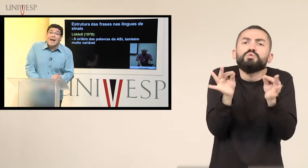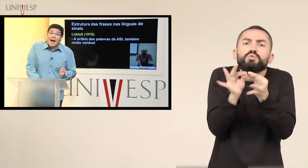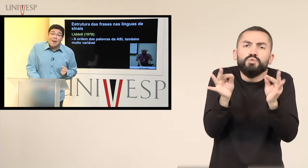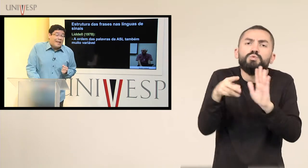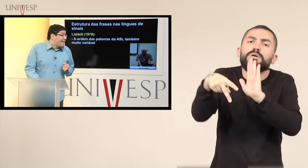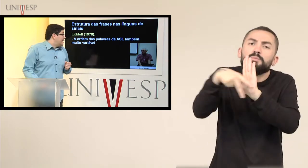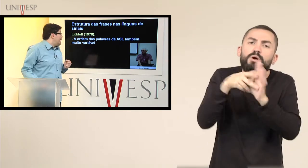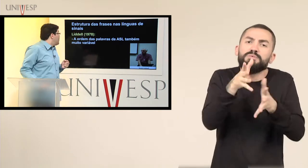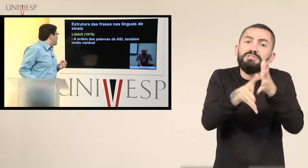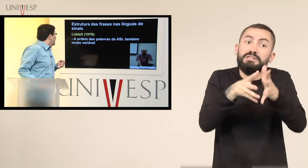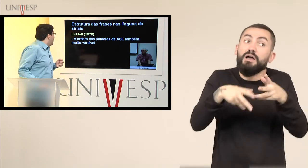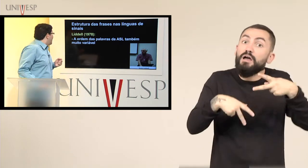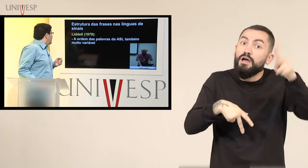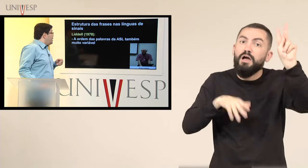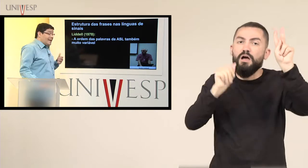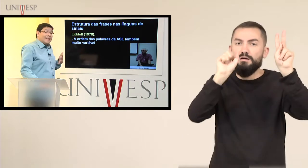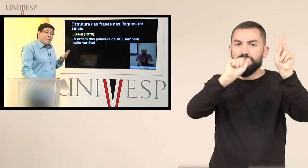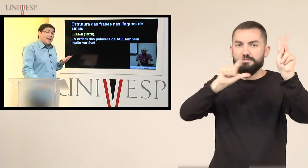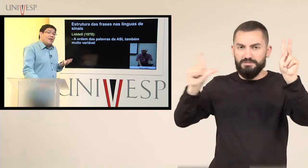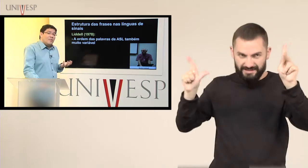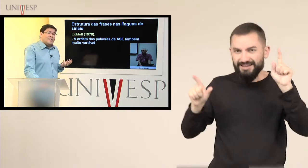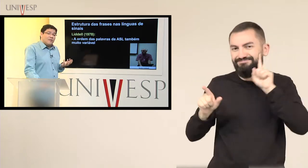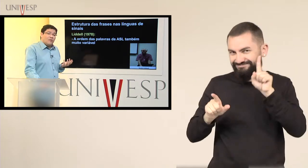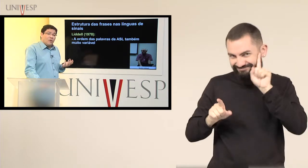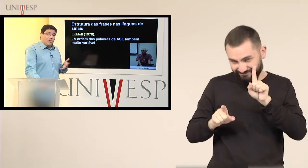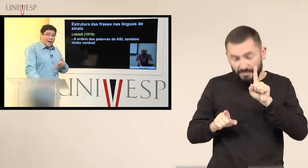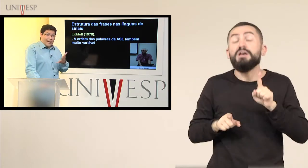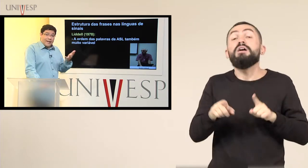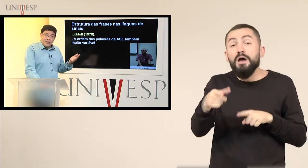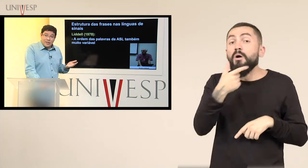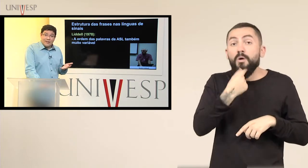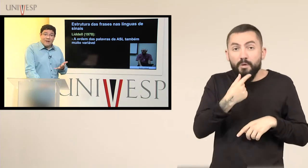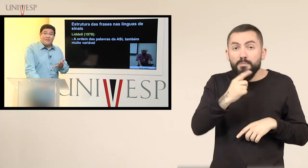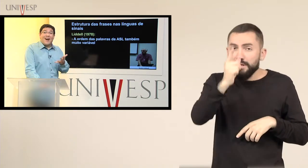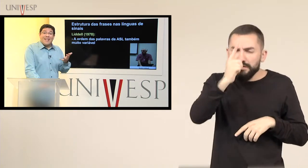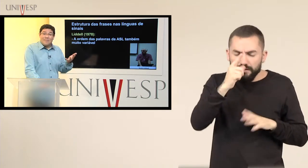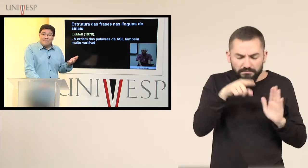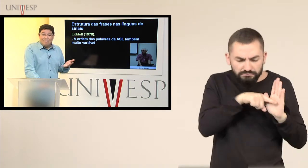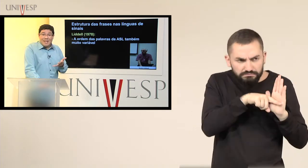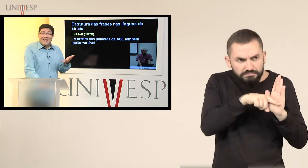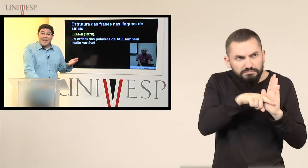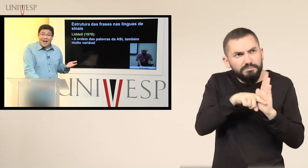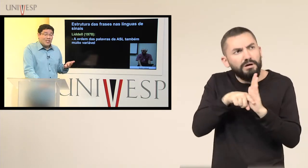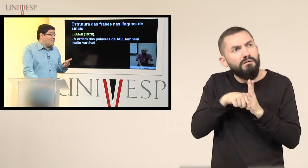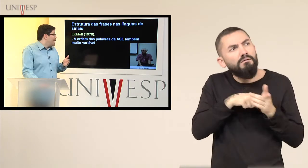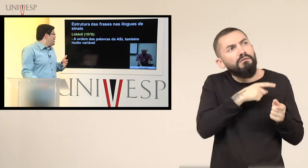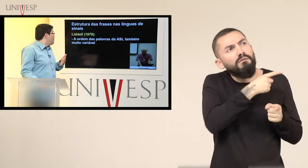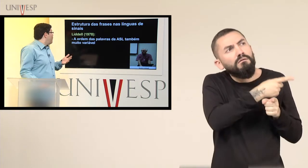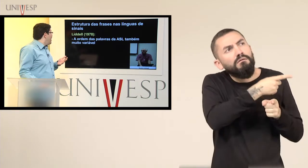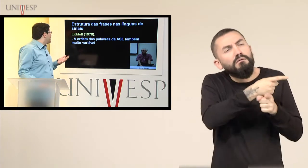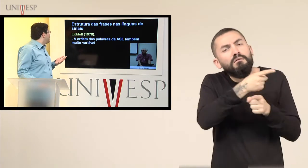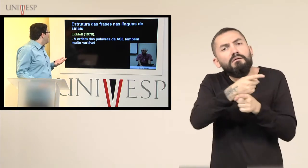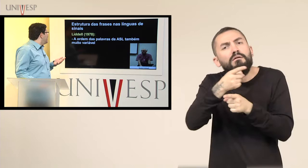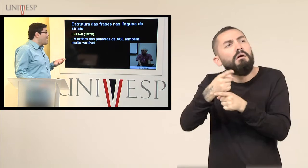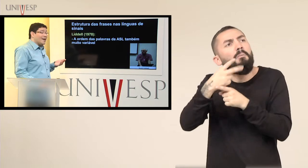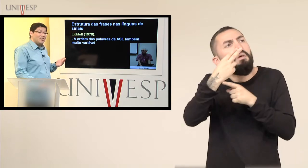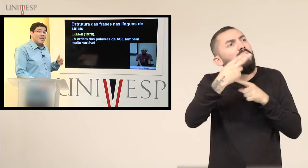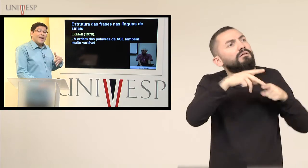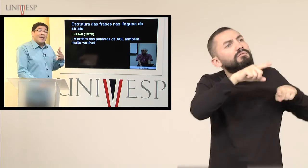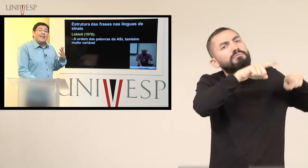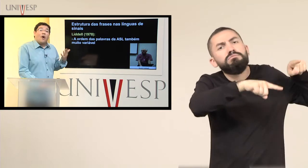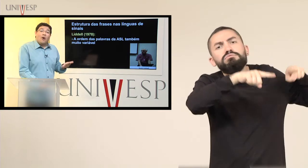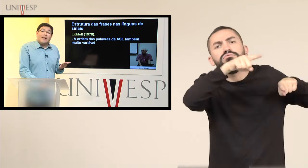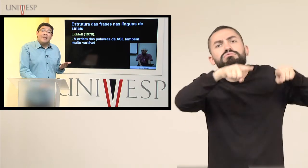sinais americana. E ele também observou uma grande variabilidade, uma grande